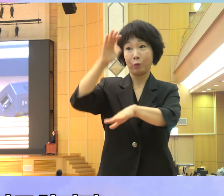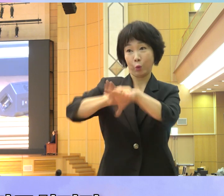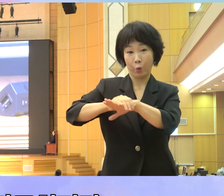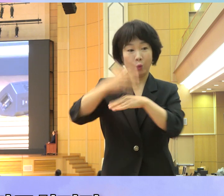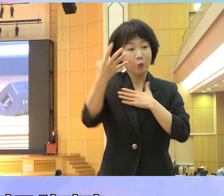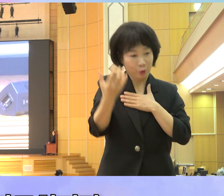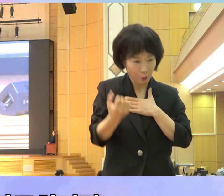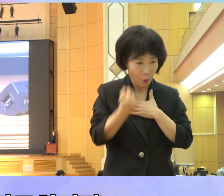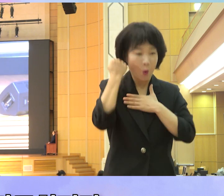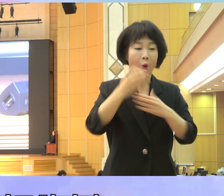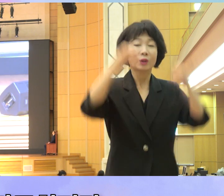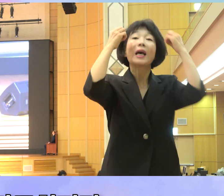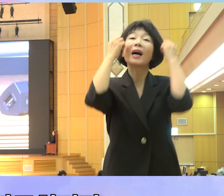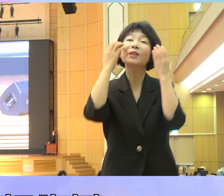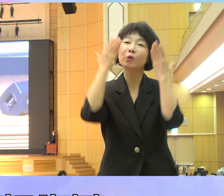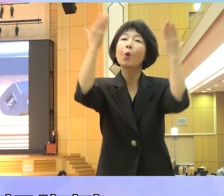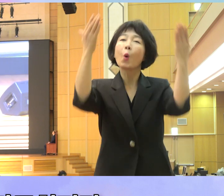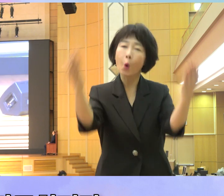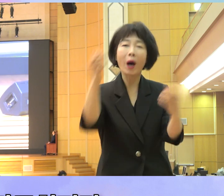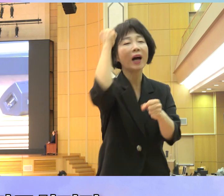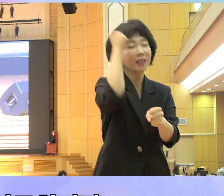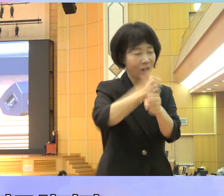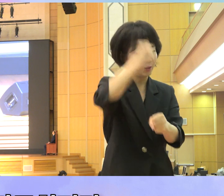귀하게 나의 손으로